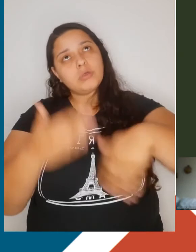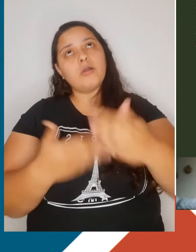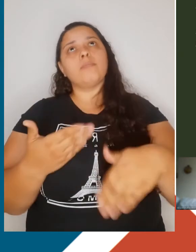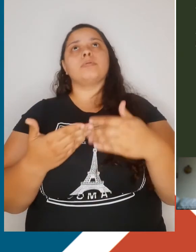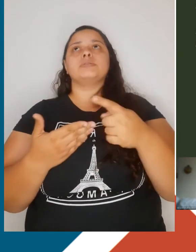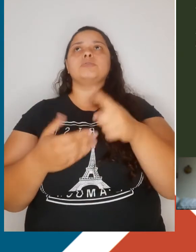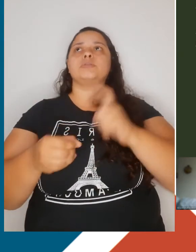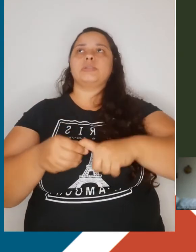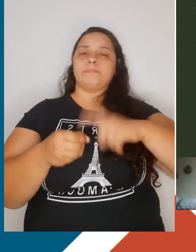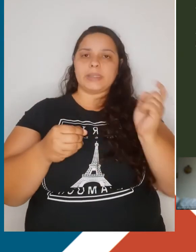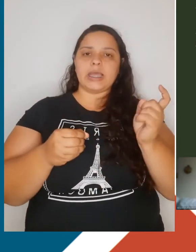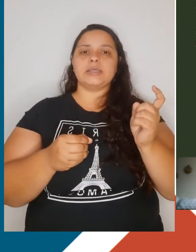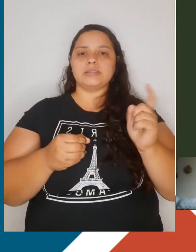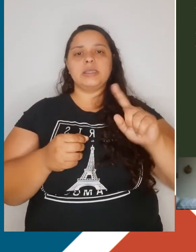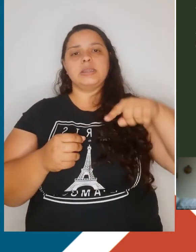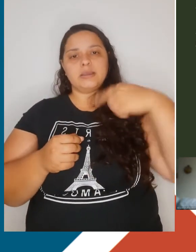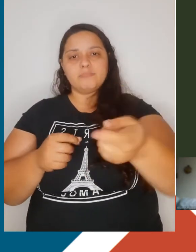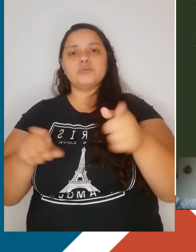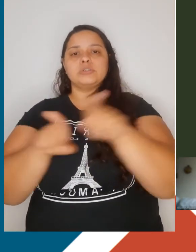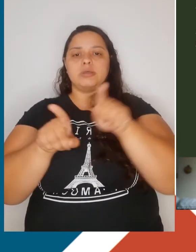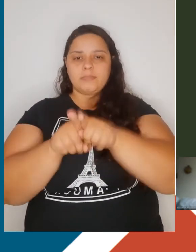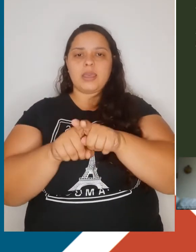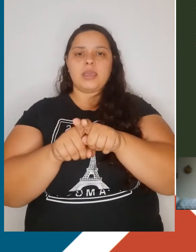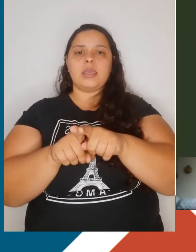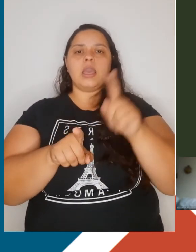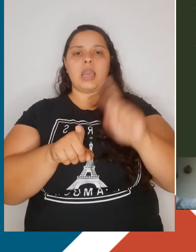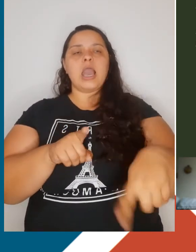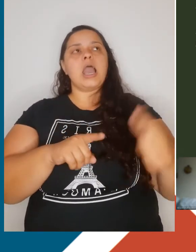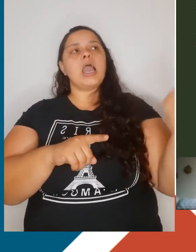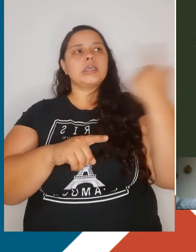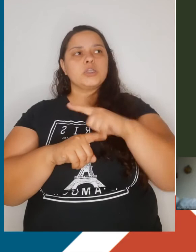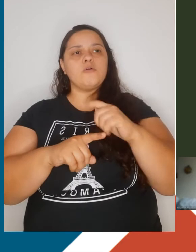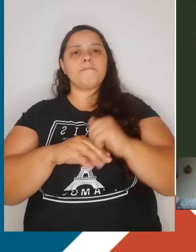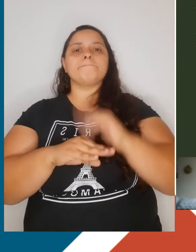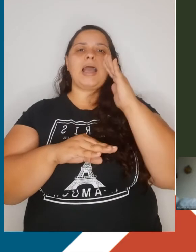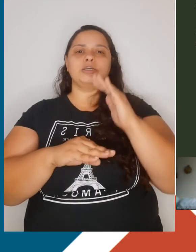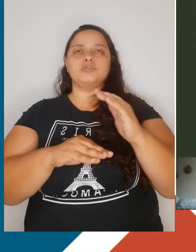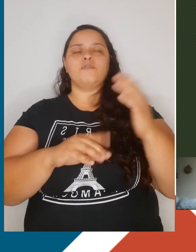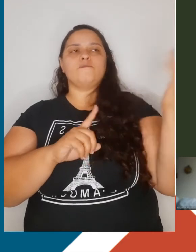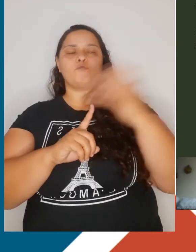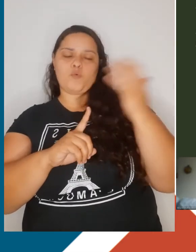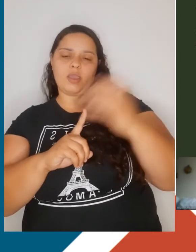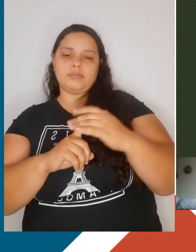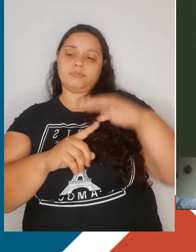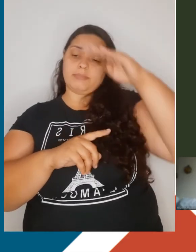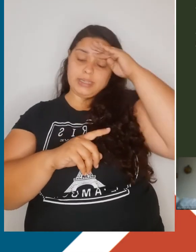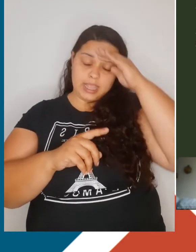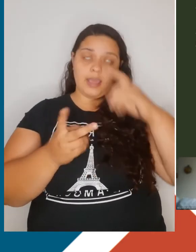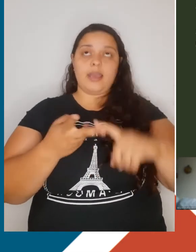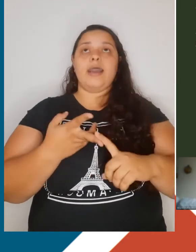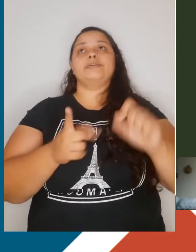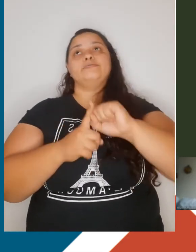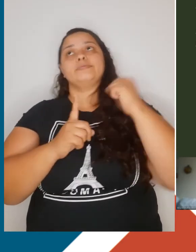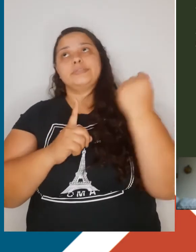que no decorrer, né, do processo de independência e depois deles foram ganhando cada vez mais